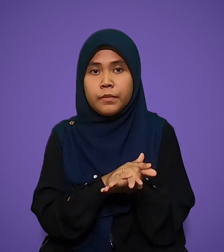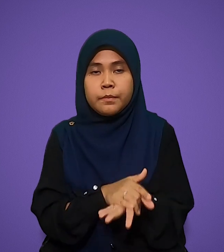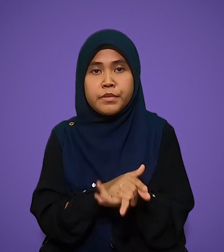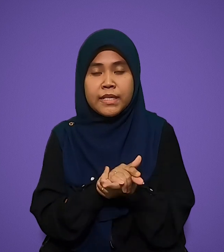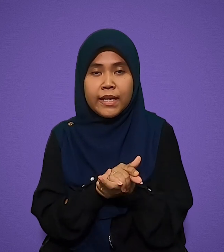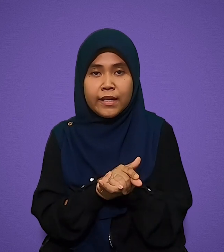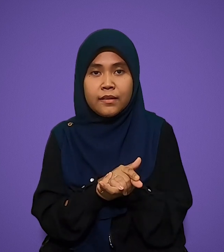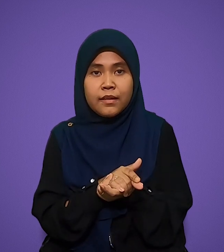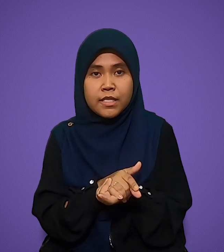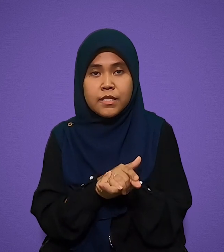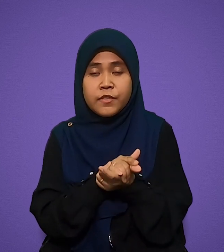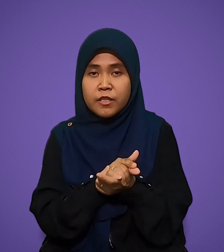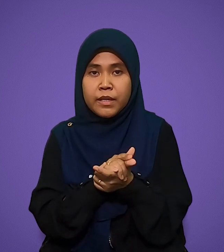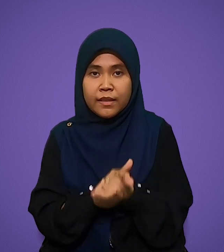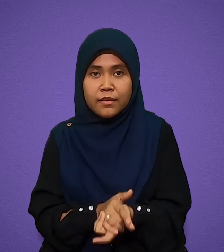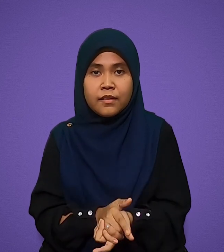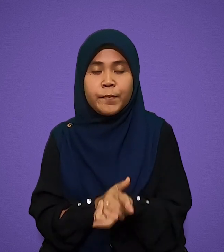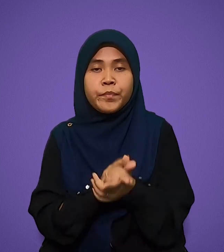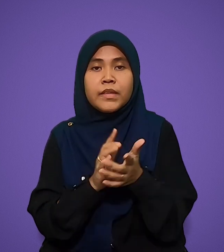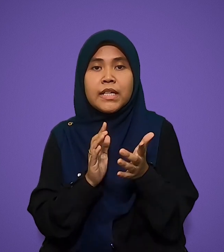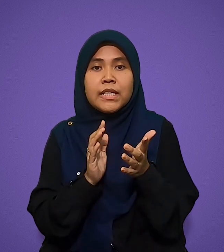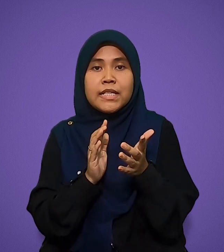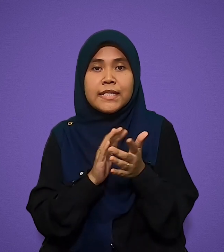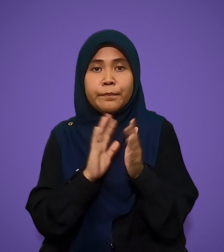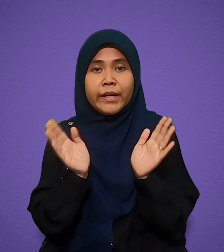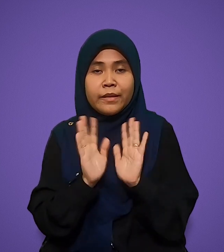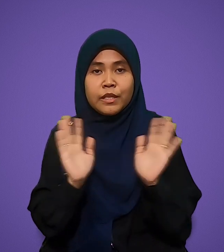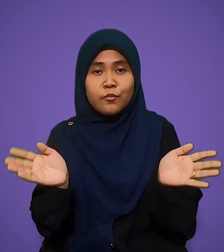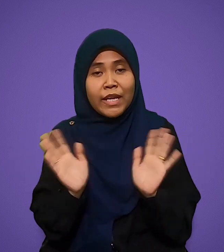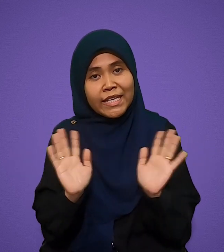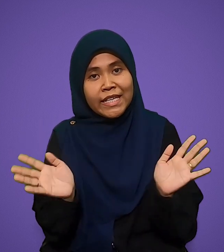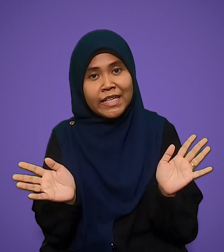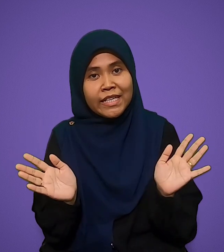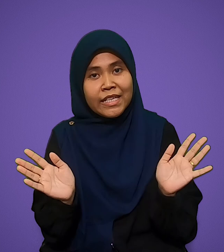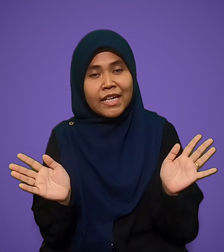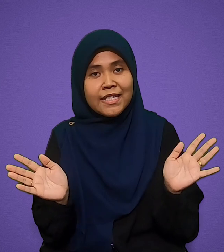dan tip-tip penjagaan mesin-mesin berkata. Sampai bertemu lagi.